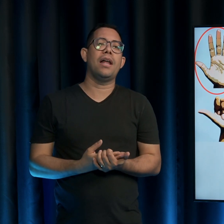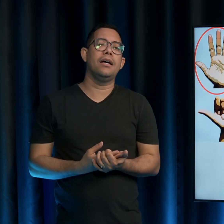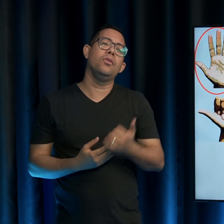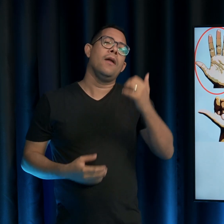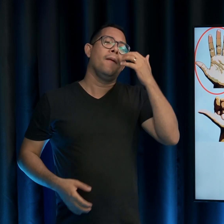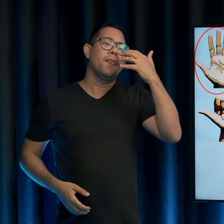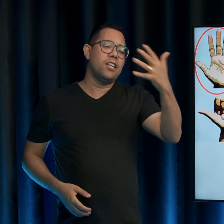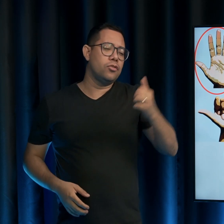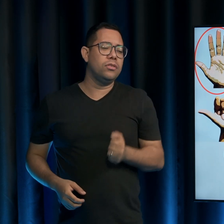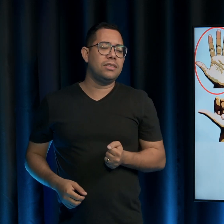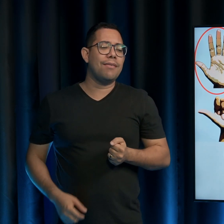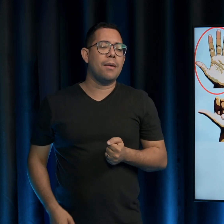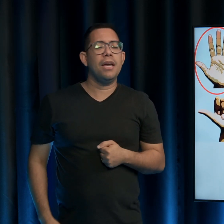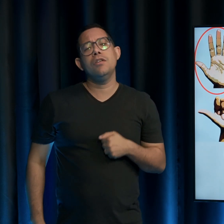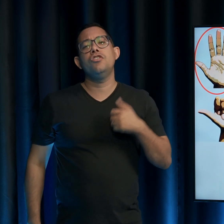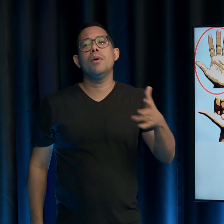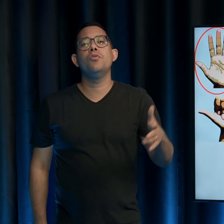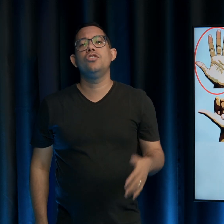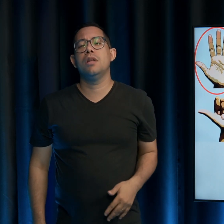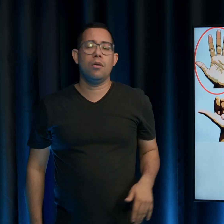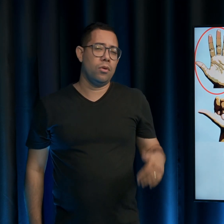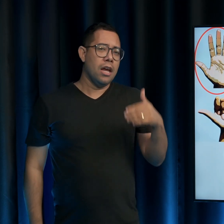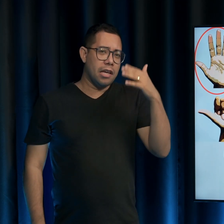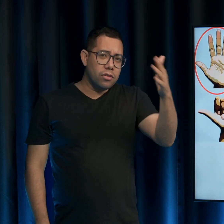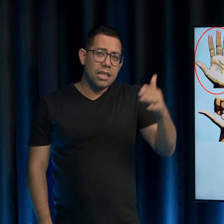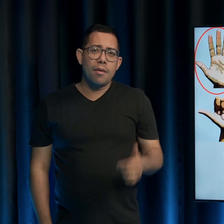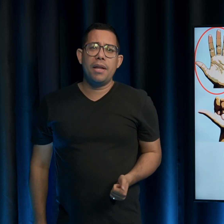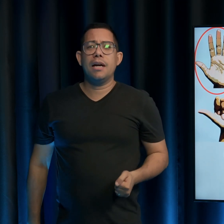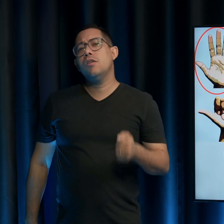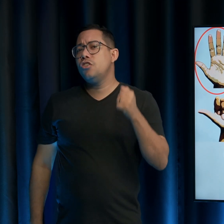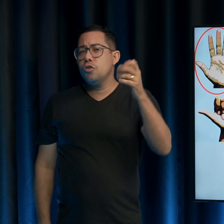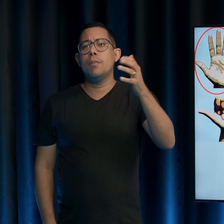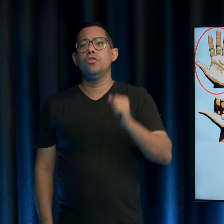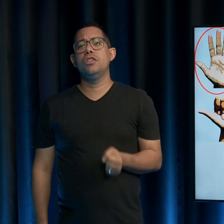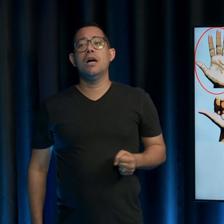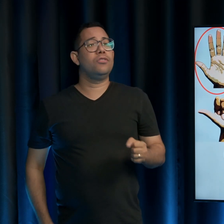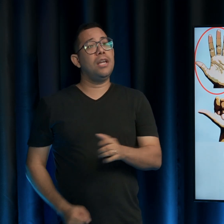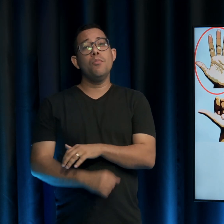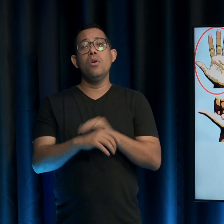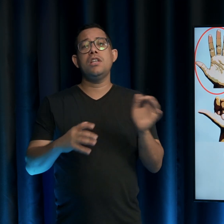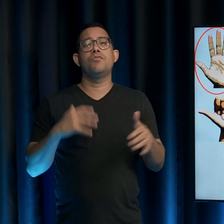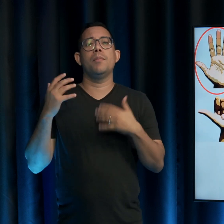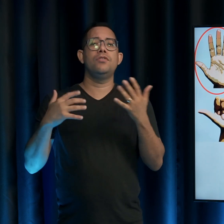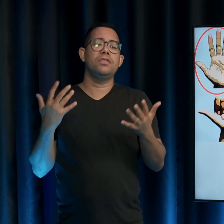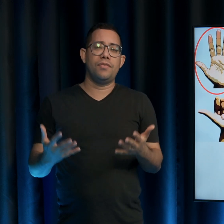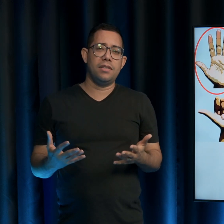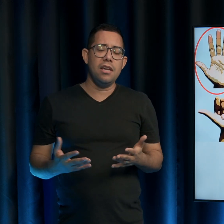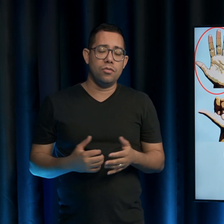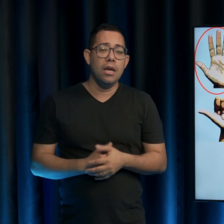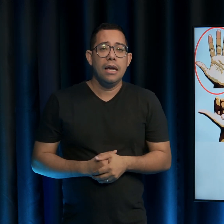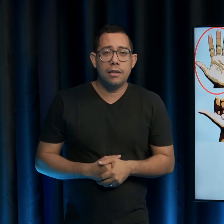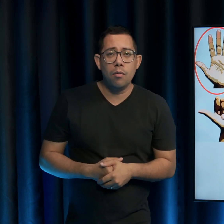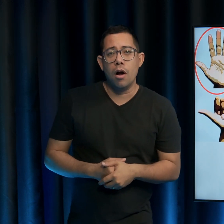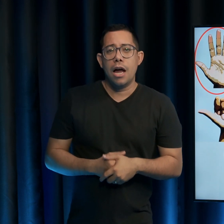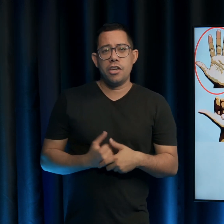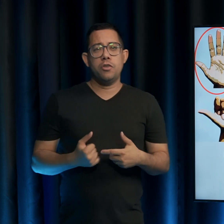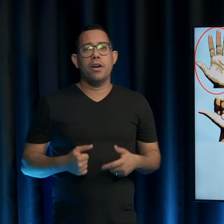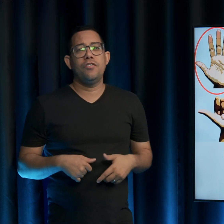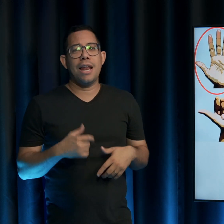falando, Jesus estava caminhando e tinha uma multidão. Jesus estava pregando e tinha uma multidão. E tem muitas formas de você fazer isso. Então, ó, a gente pode falar, por